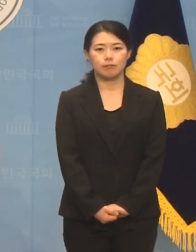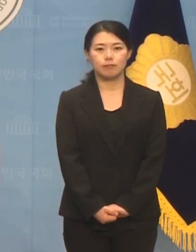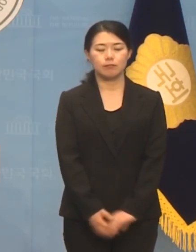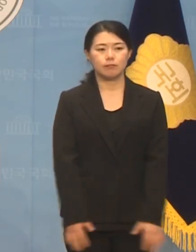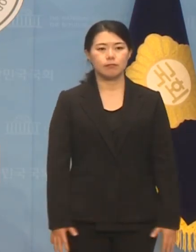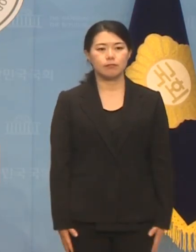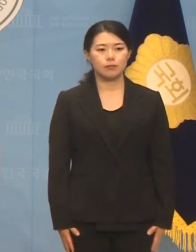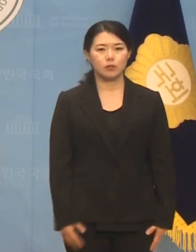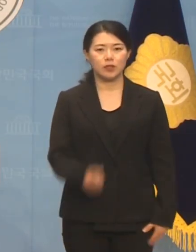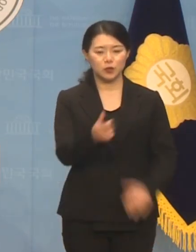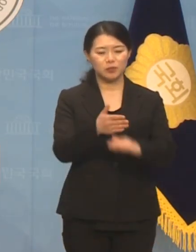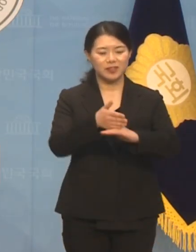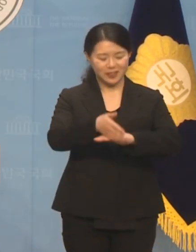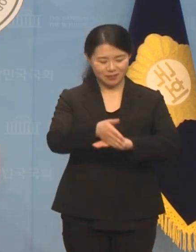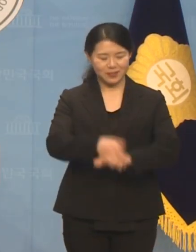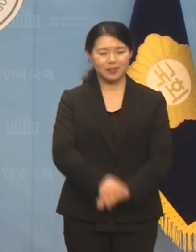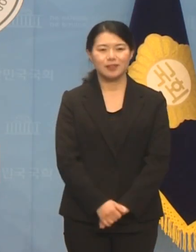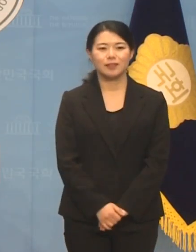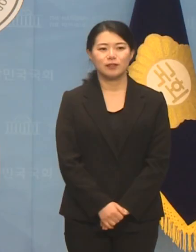예, 조금 늦었습니다.